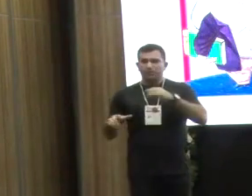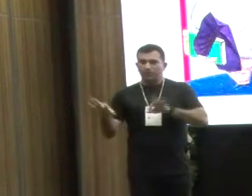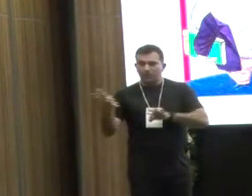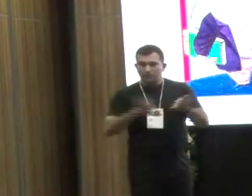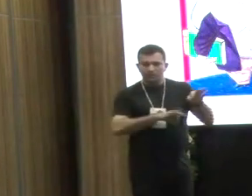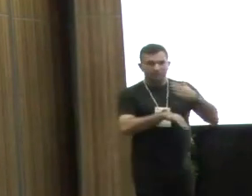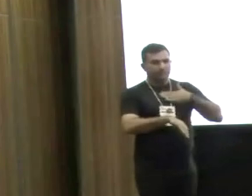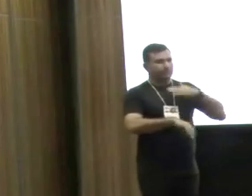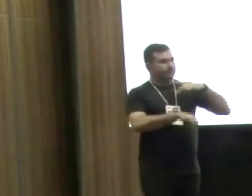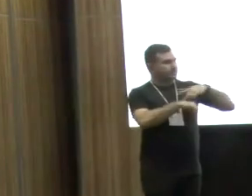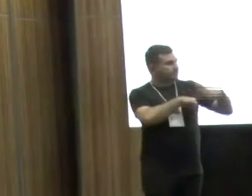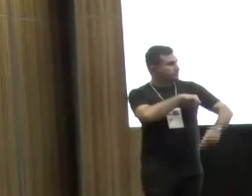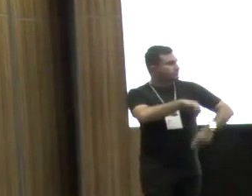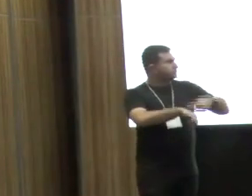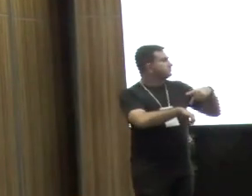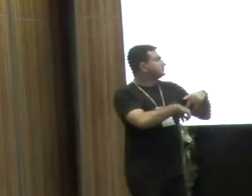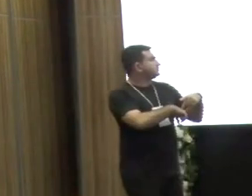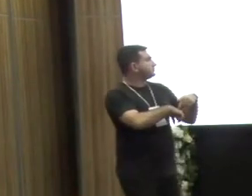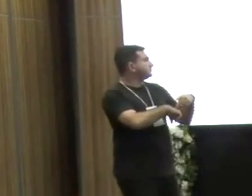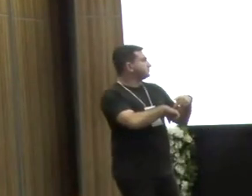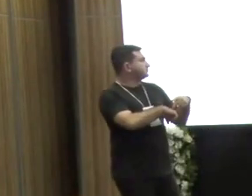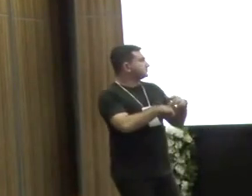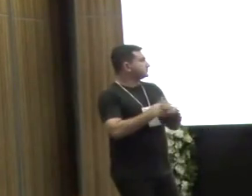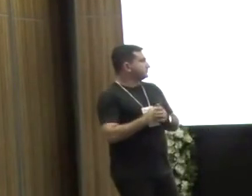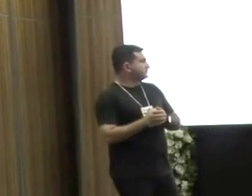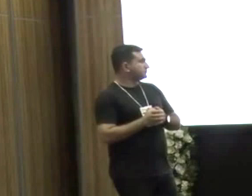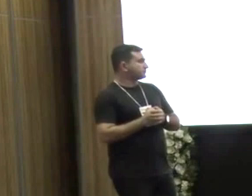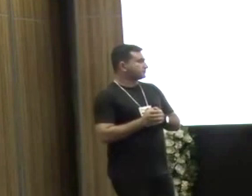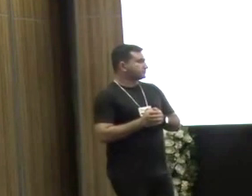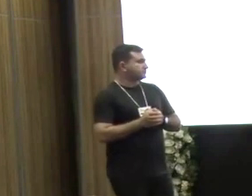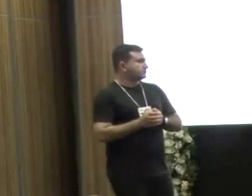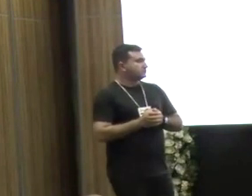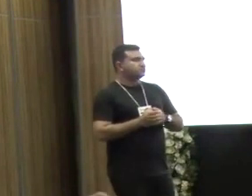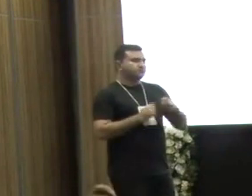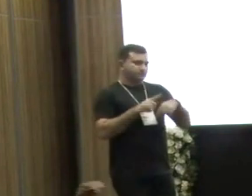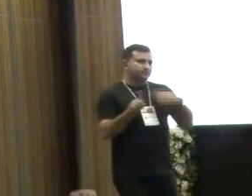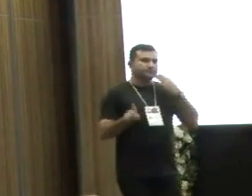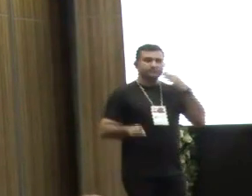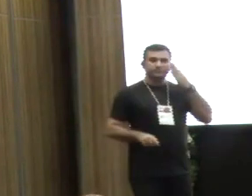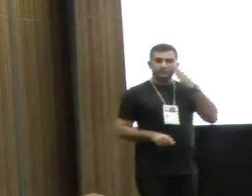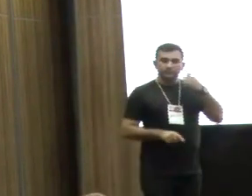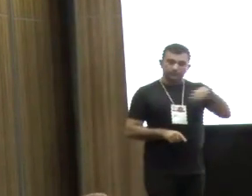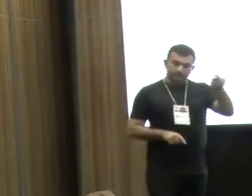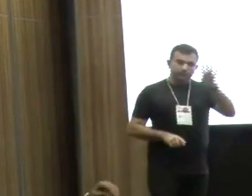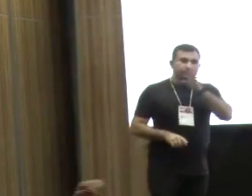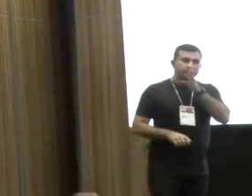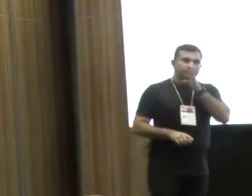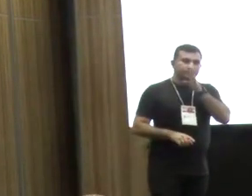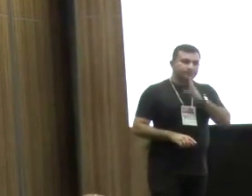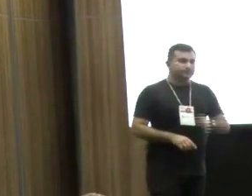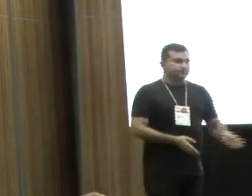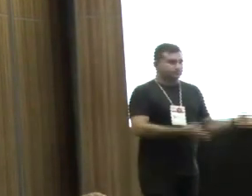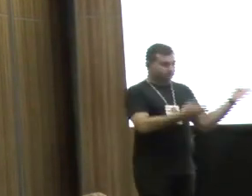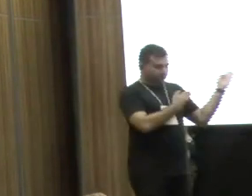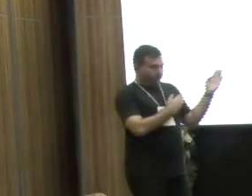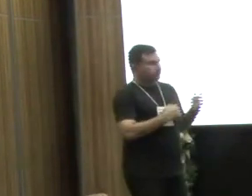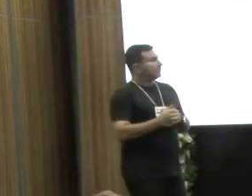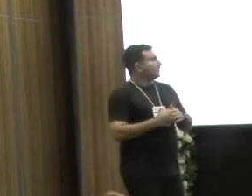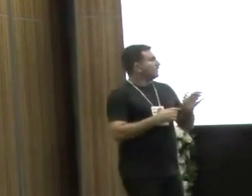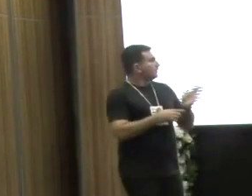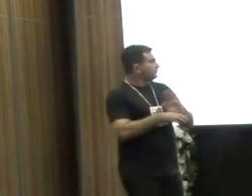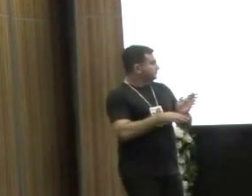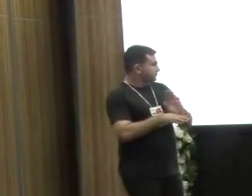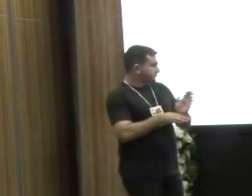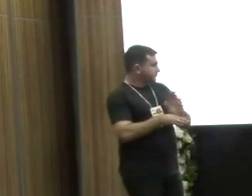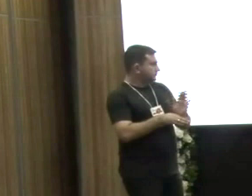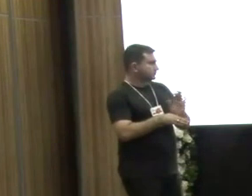meu país. Tá? E aí eu sei que muitos de vocês já conhecem o documentário